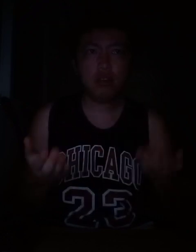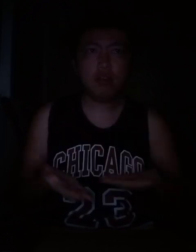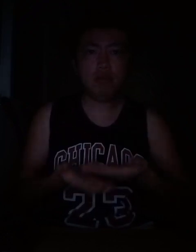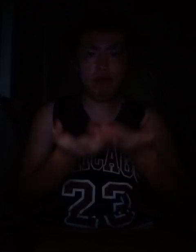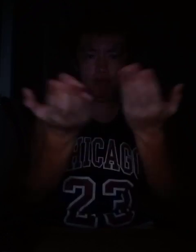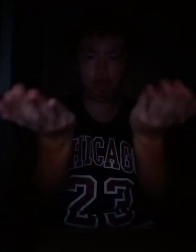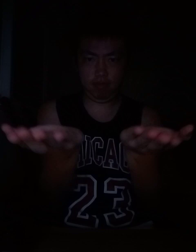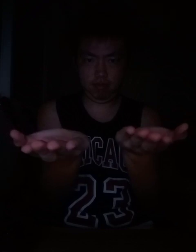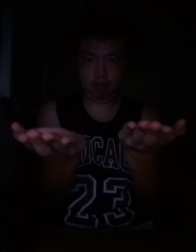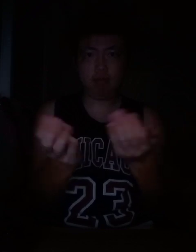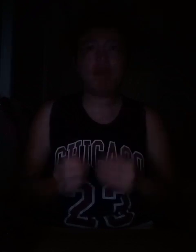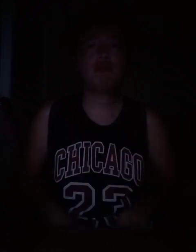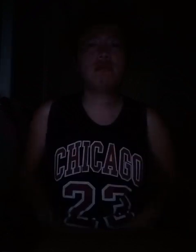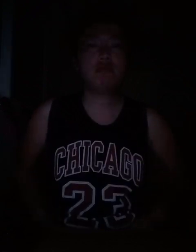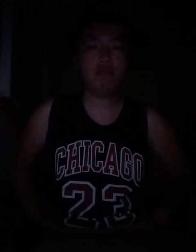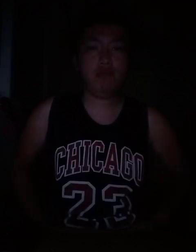기자가 단독 취재했습니다.